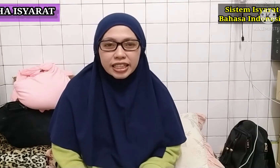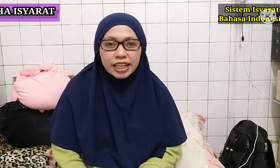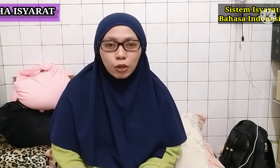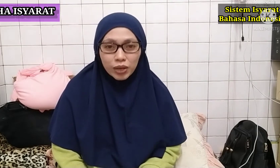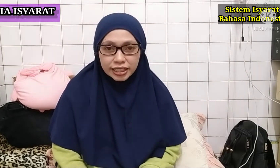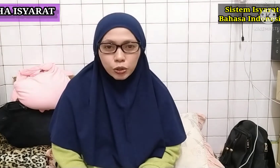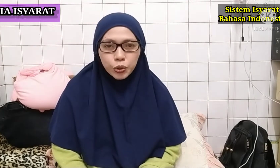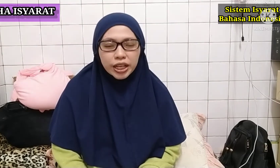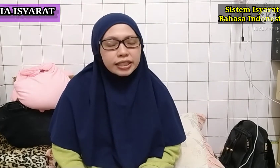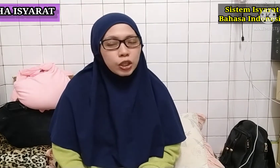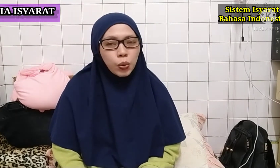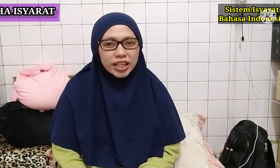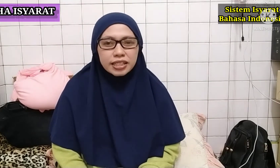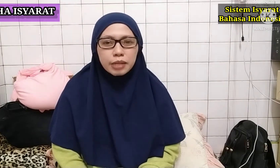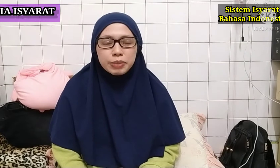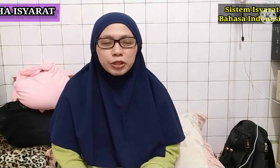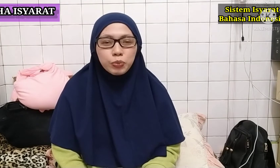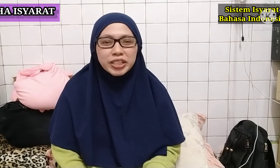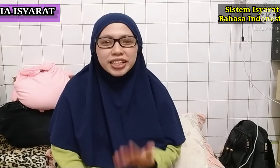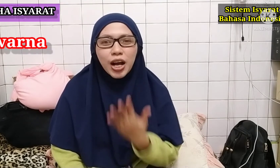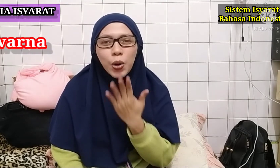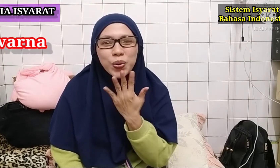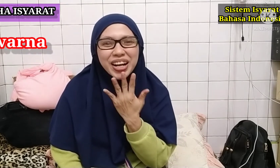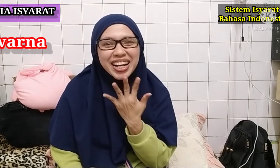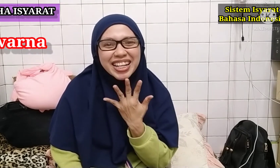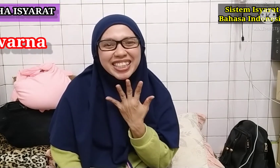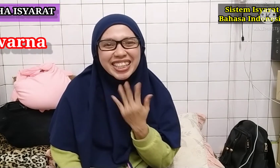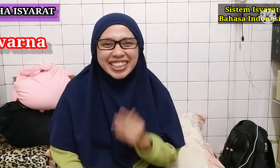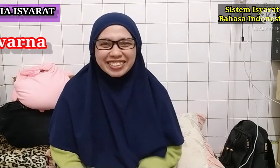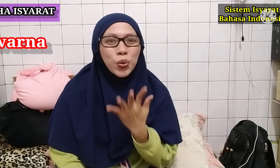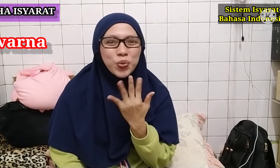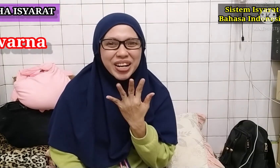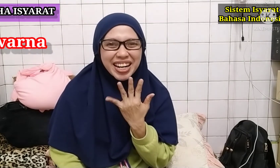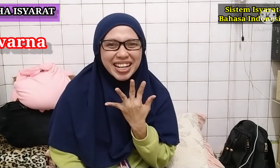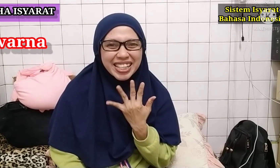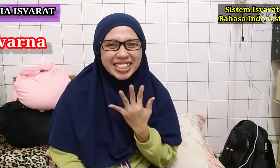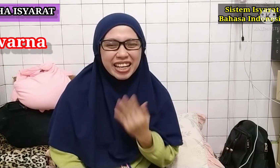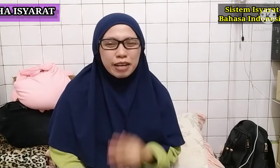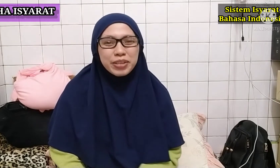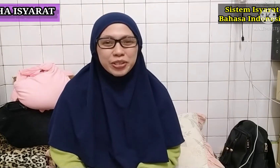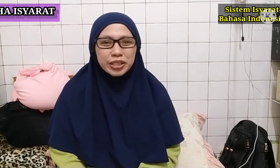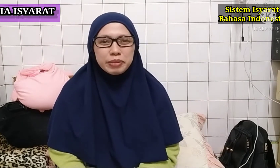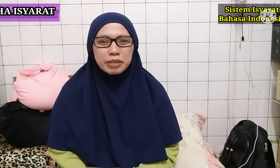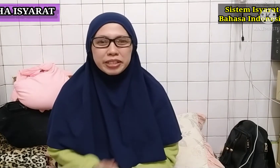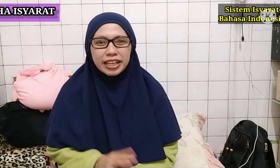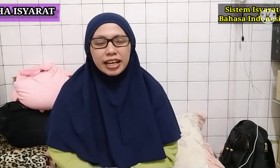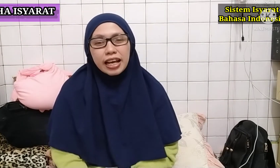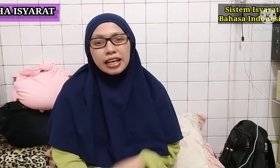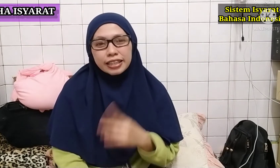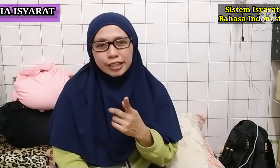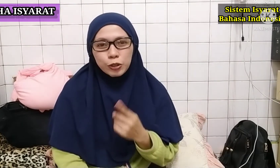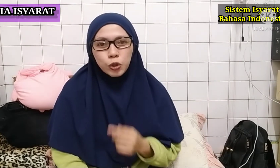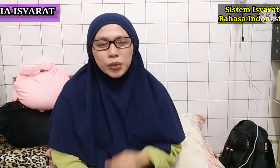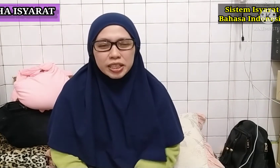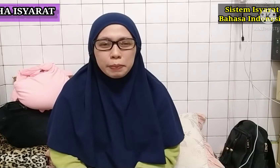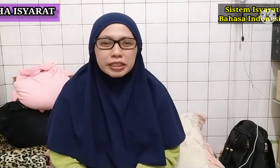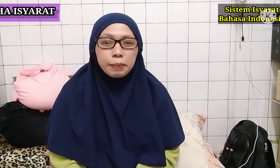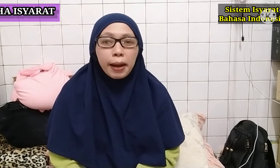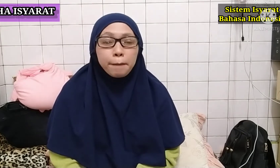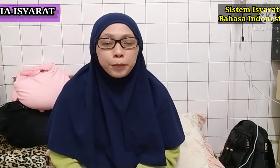dari warna dulu ya. Jadi warna dalam CV itu begini ya. Warna, warna. Begitu ya teman-teman ya. Terus warna pertama